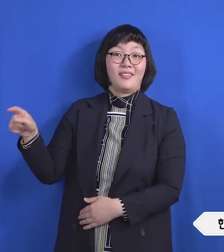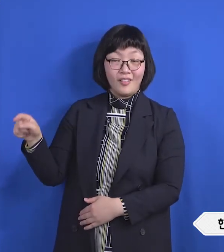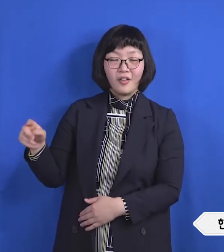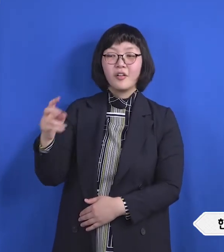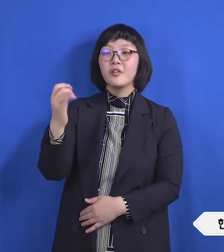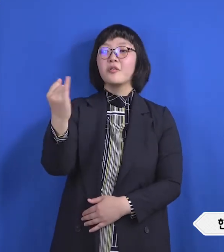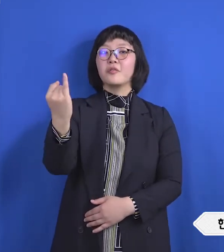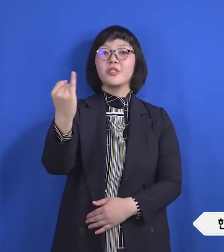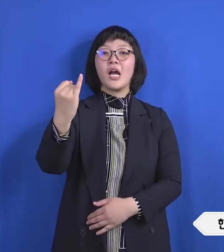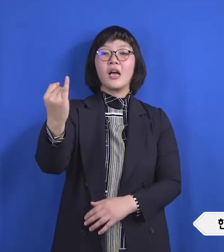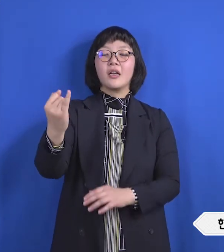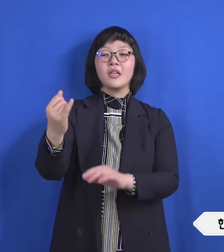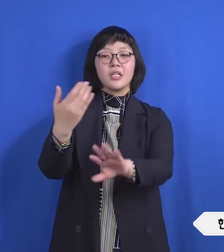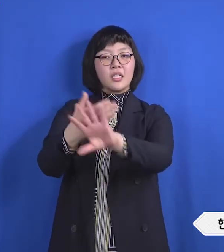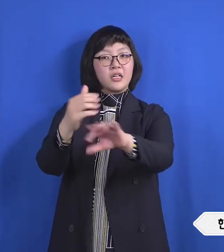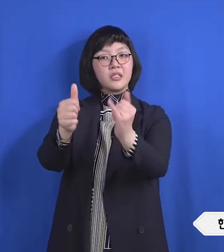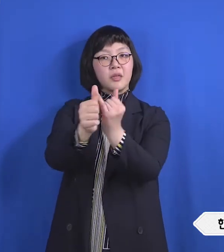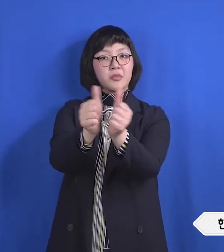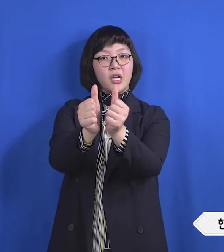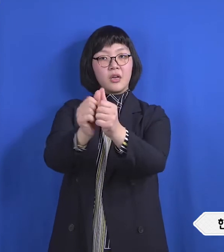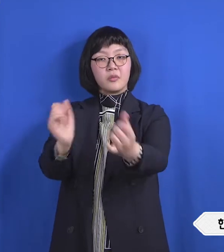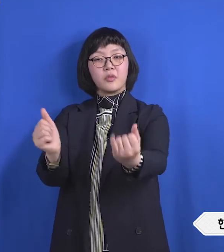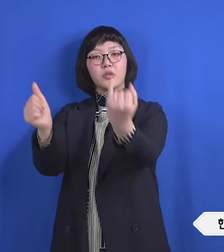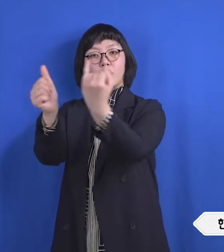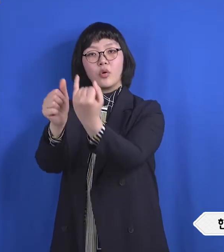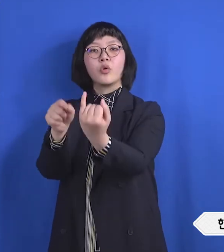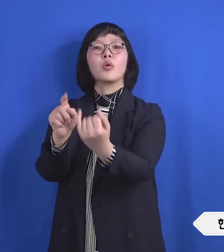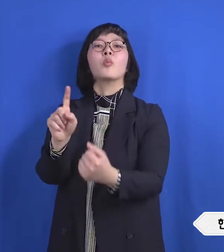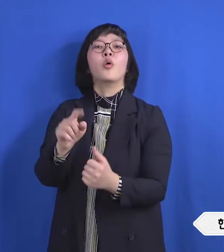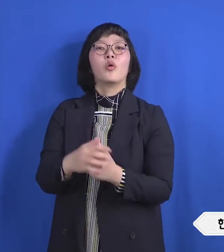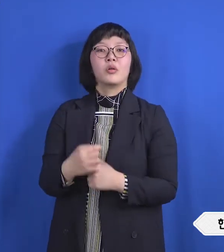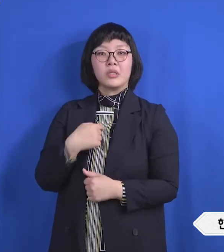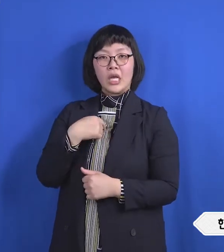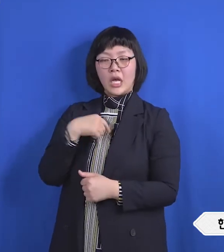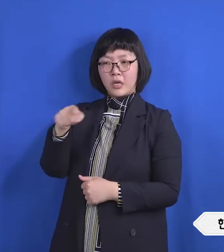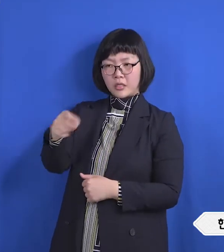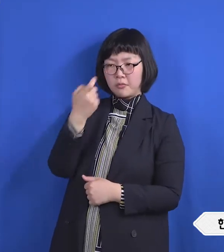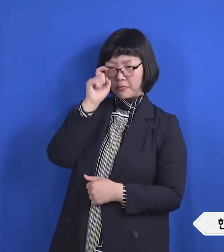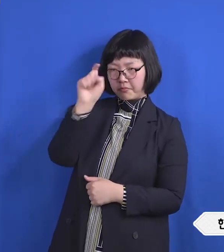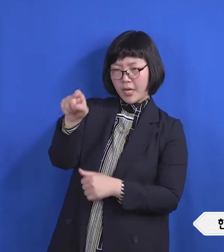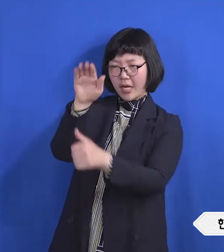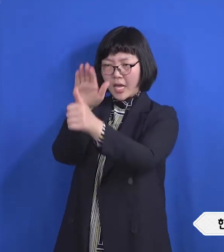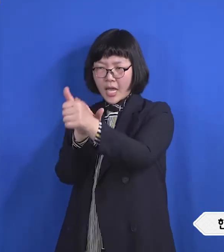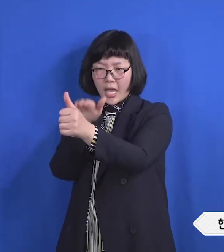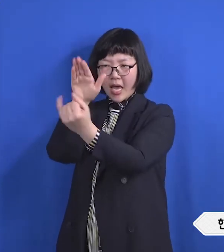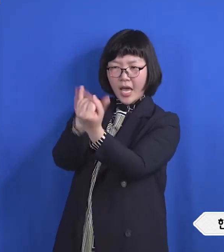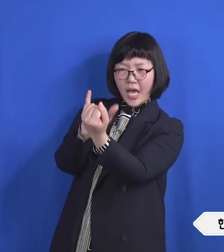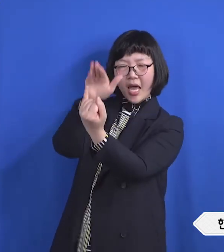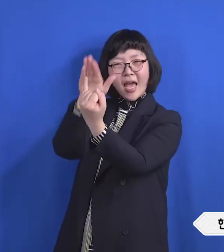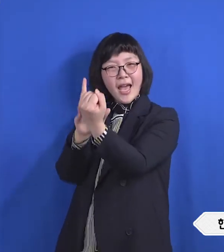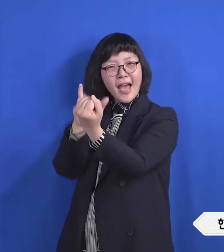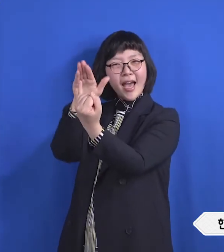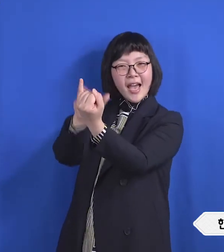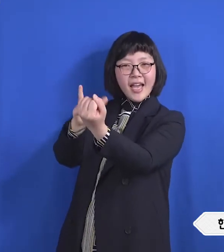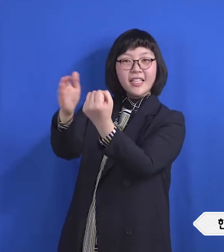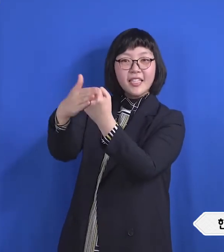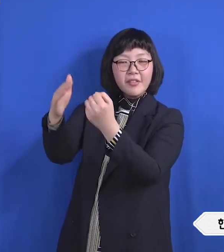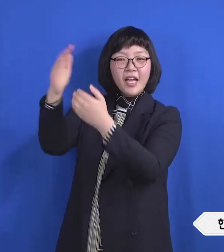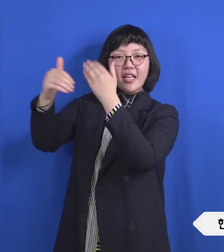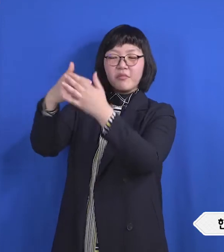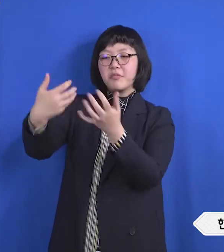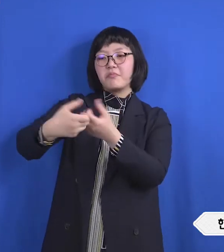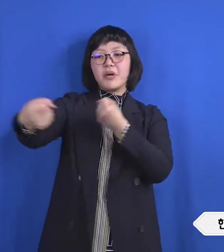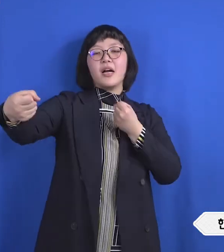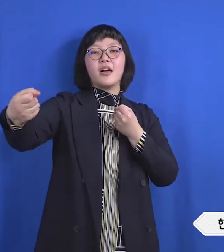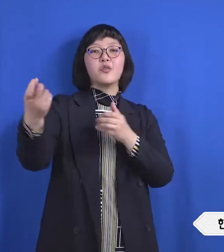또 B가 C하고 결혼한 것도 한진환이 자꾸 B에게 이게 치근대고 하니까 하나님이 둘을 떼놓기